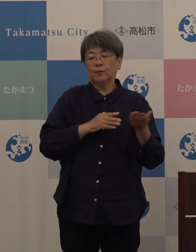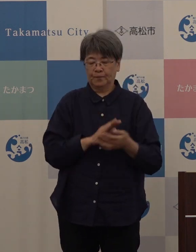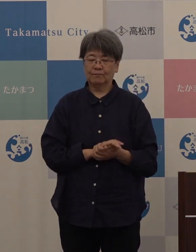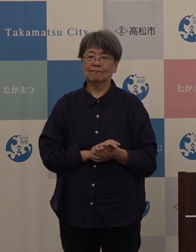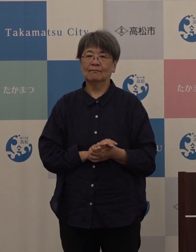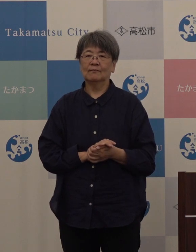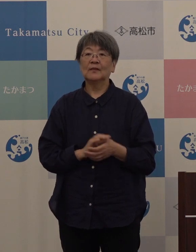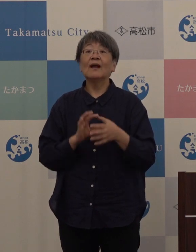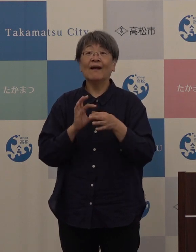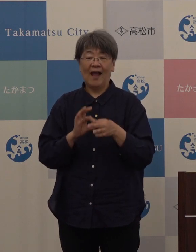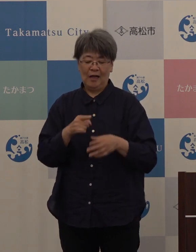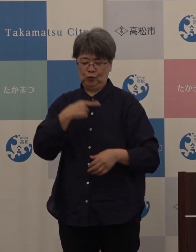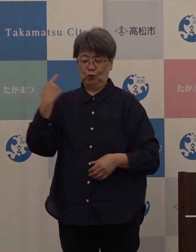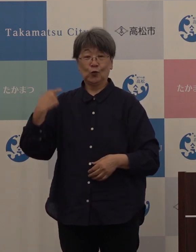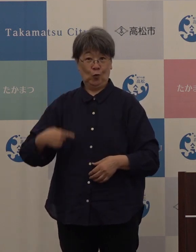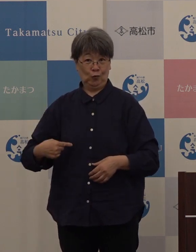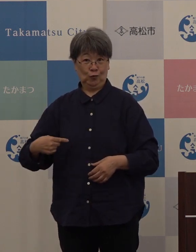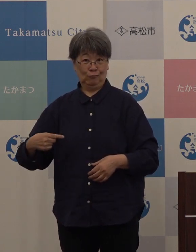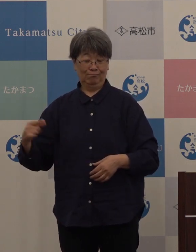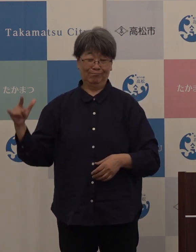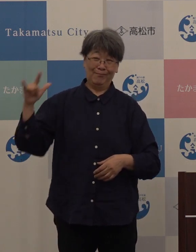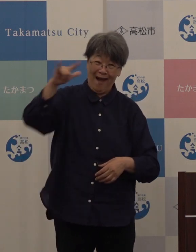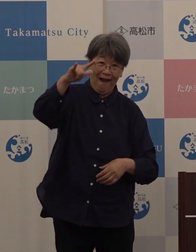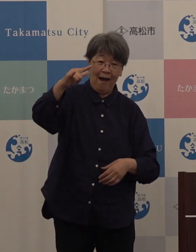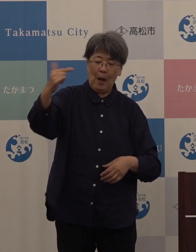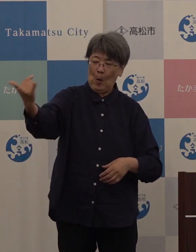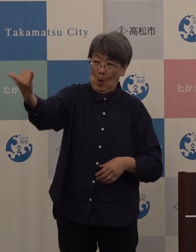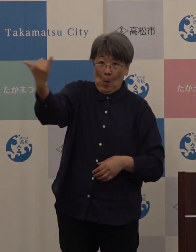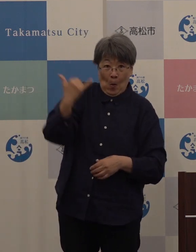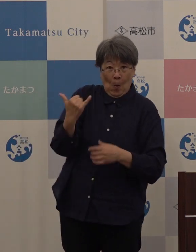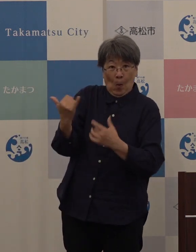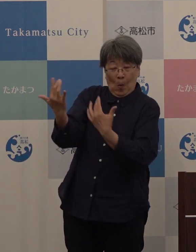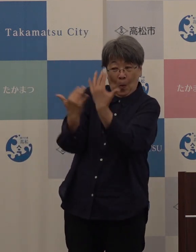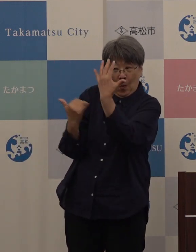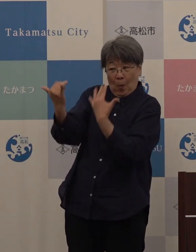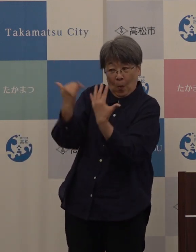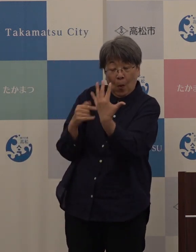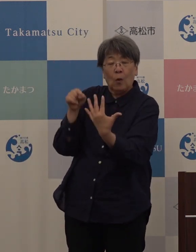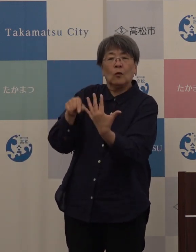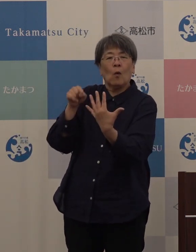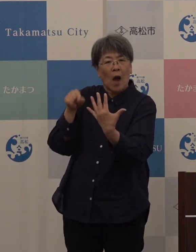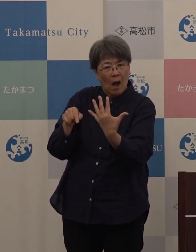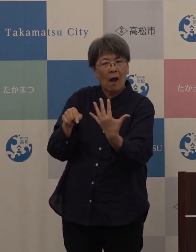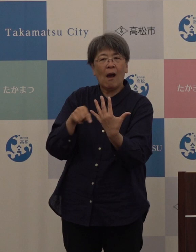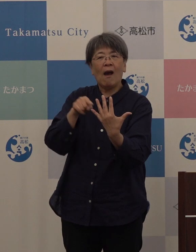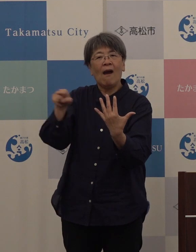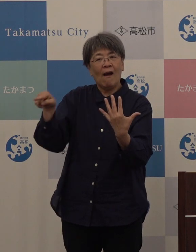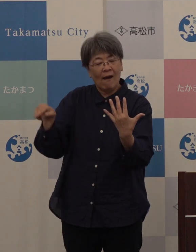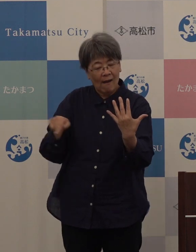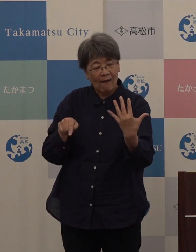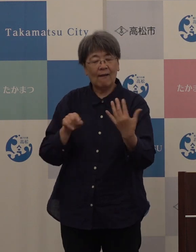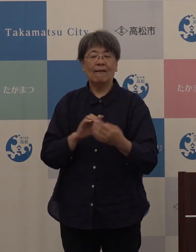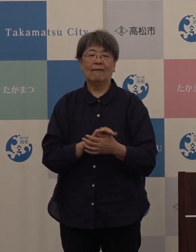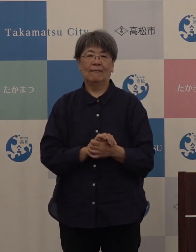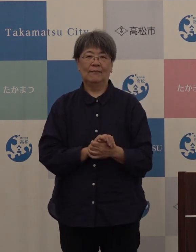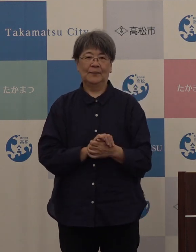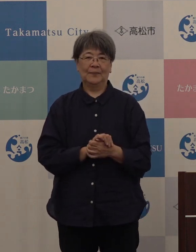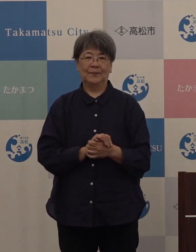したがいまして中国便が復活するということは直接中国の方が多く高松を訪れるということでございますので、